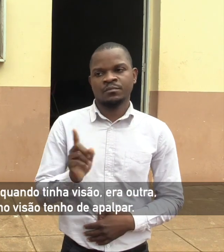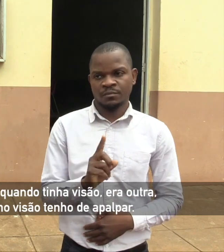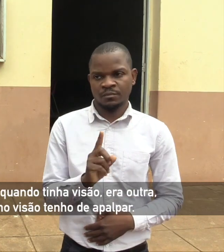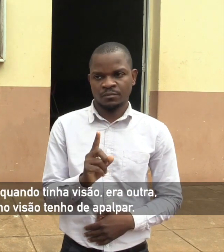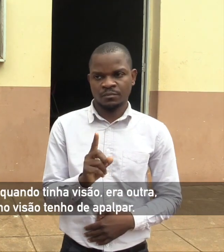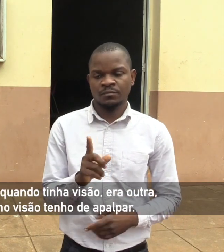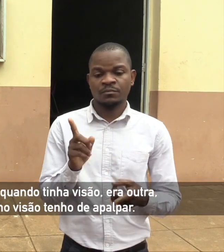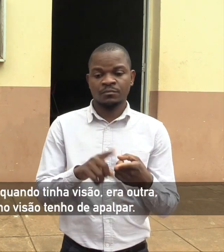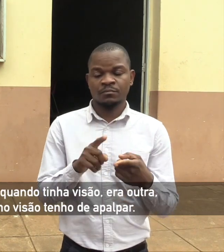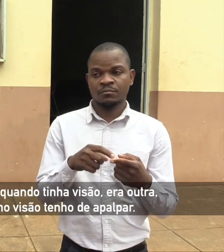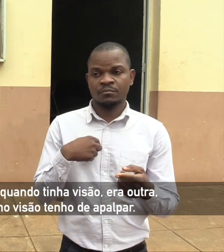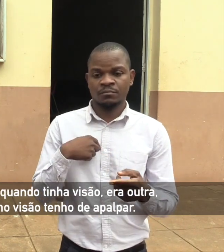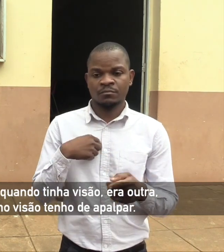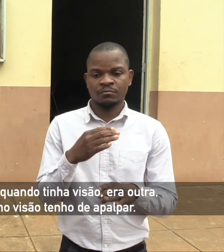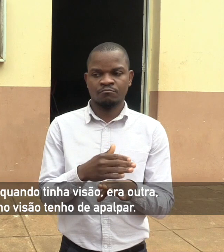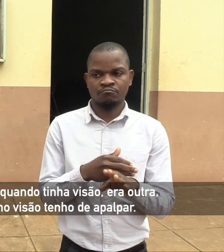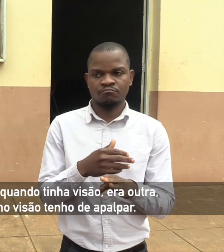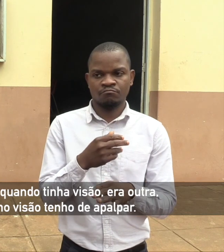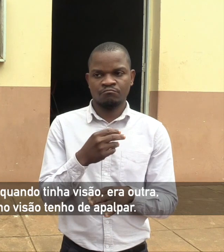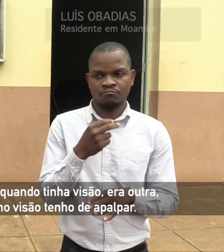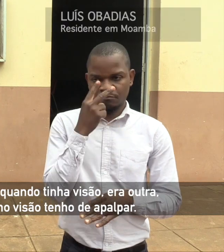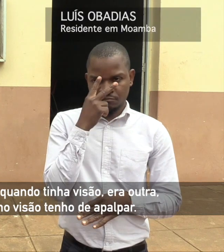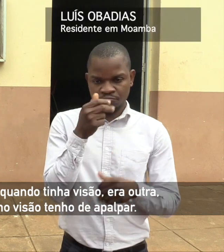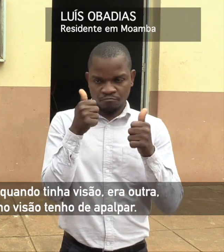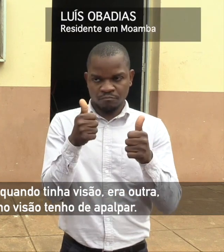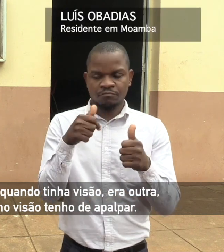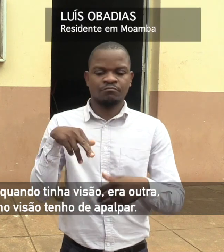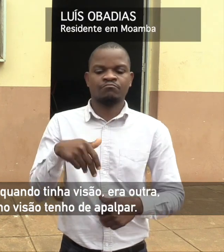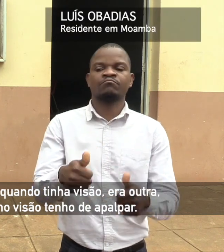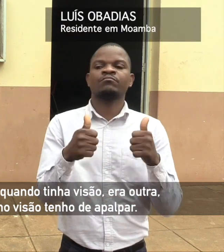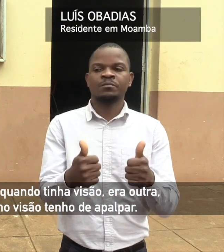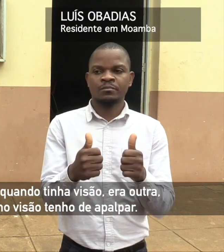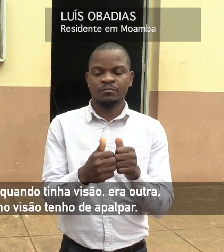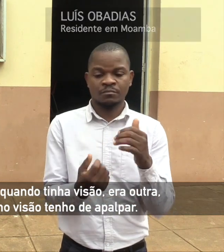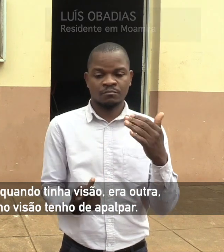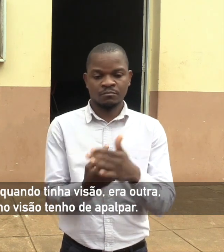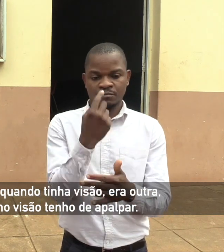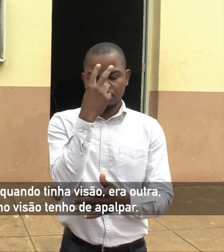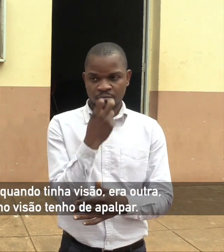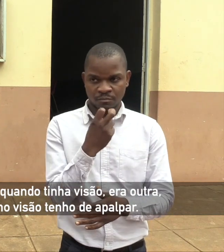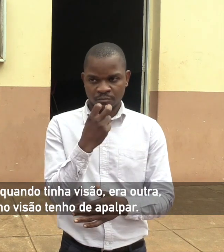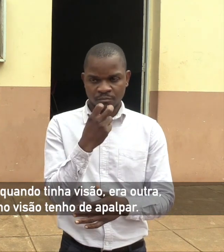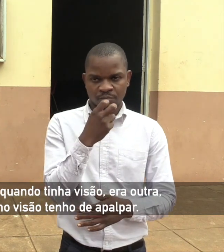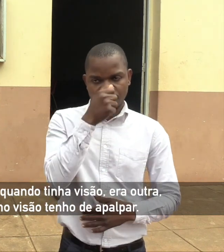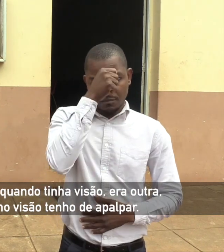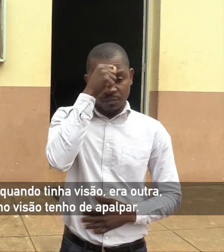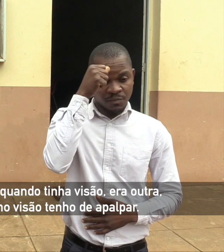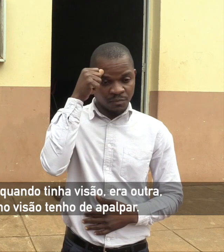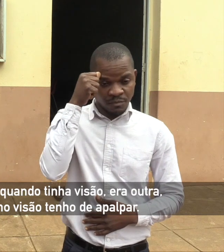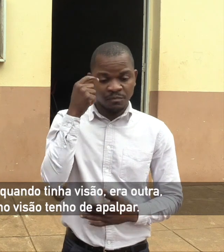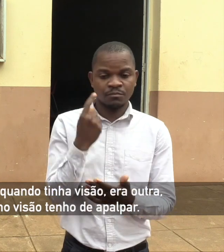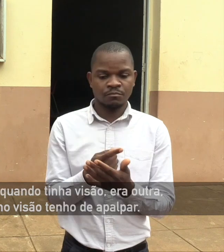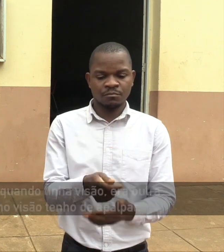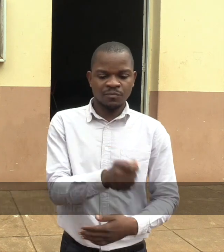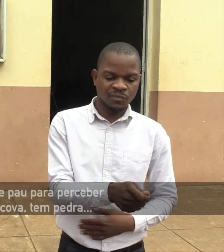Minha maneira de andar, quando eu tinha visão, era outra. Agora que não tenho visão, tenho que andar por